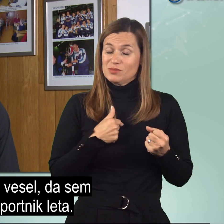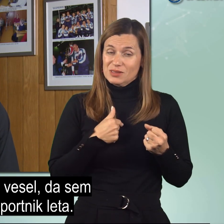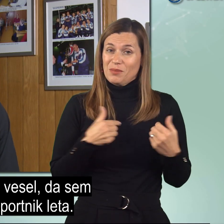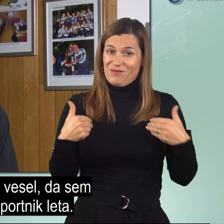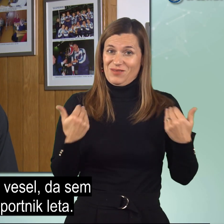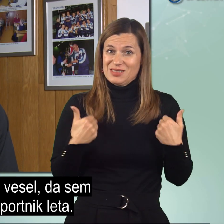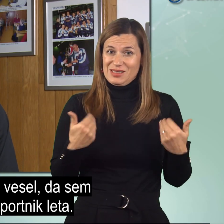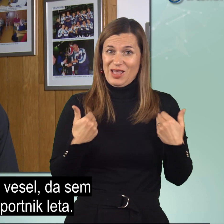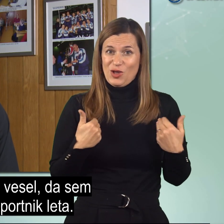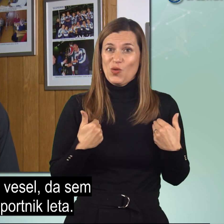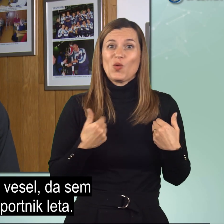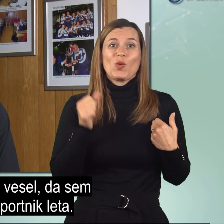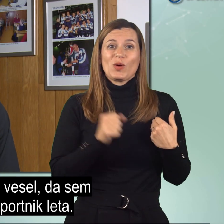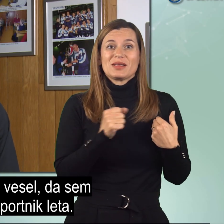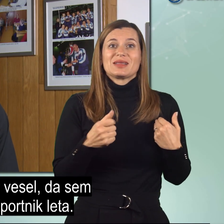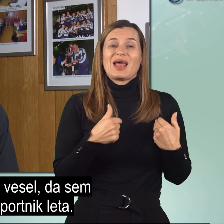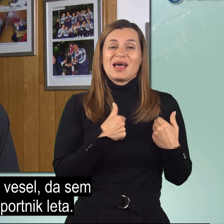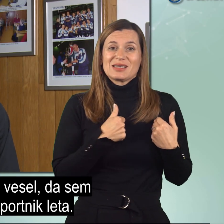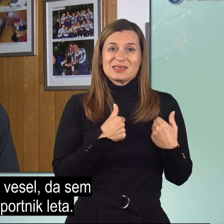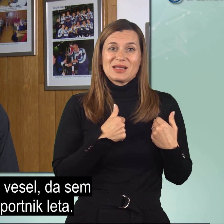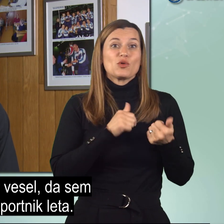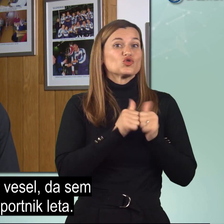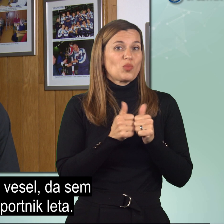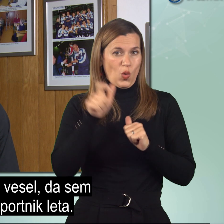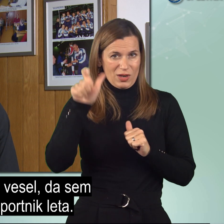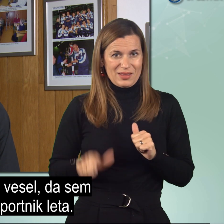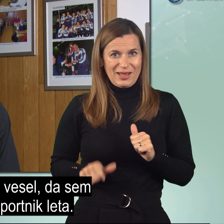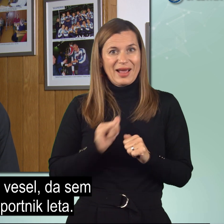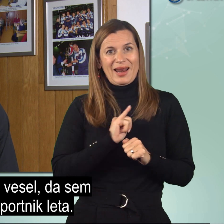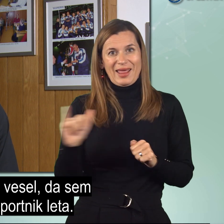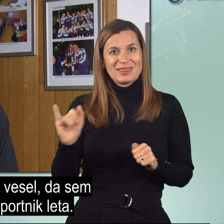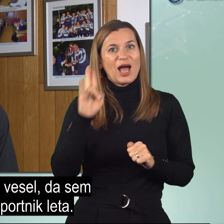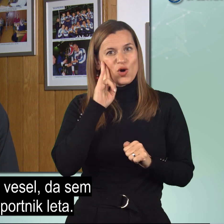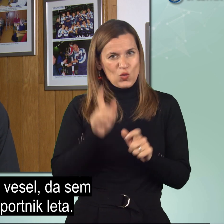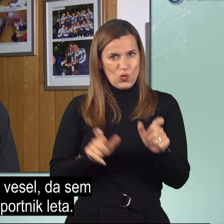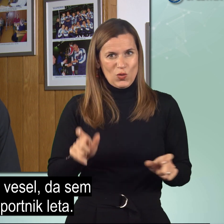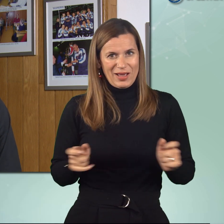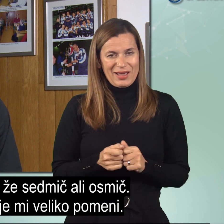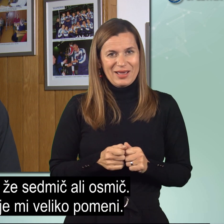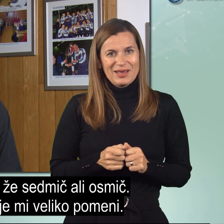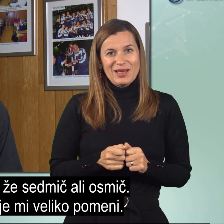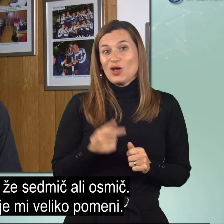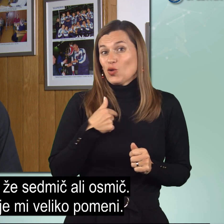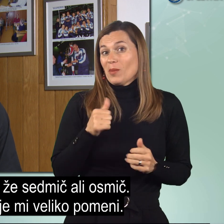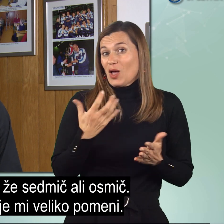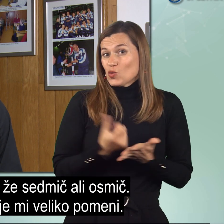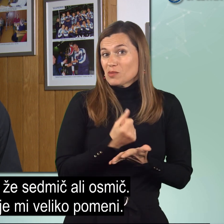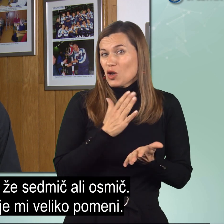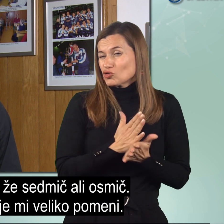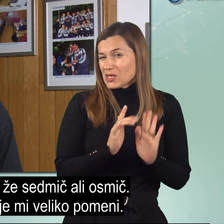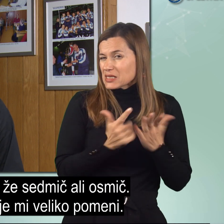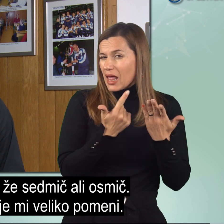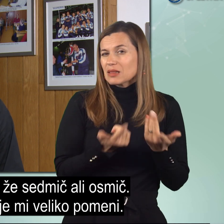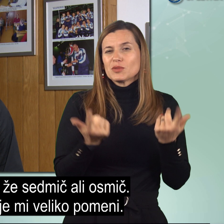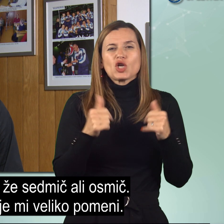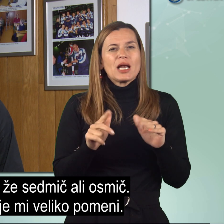Zelo sem vesel, da sem športnik leta Gluhih. To mi je